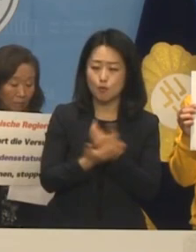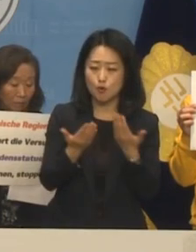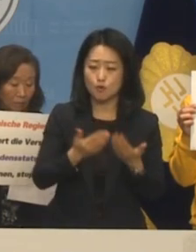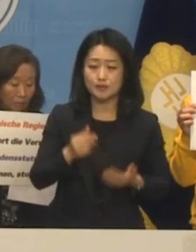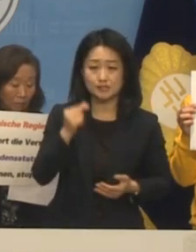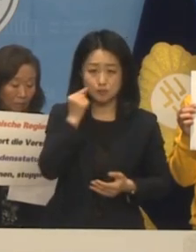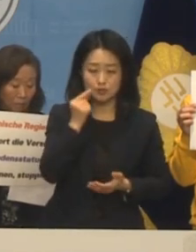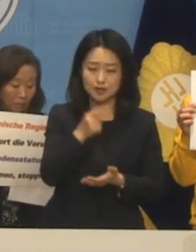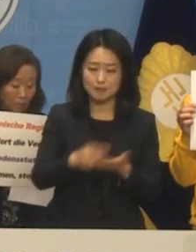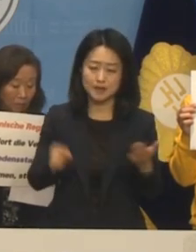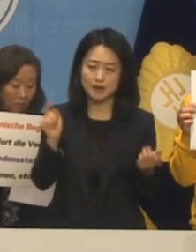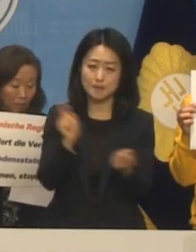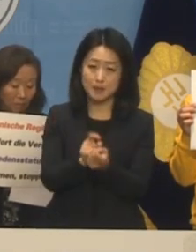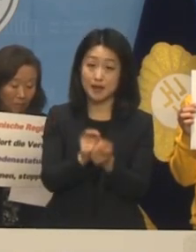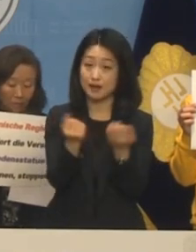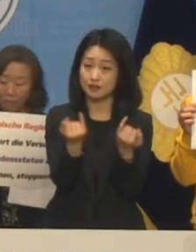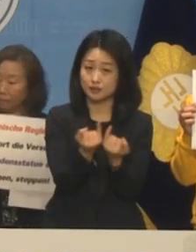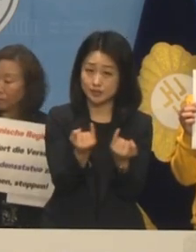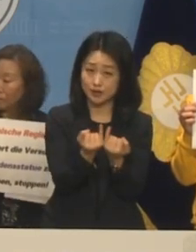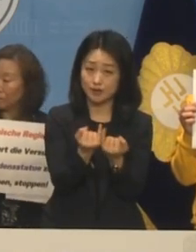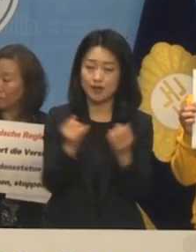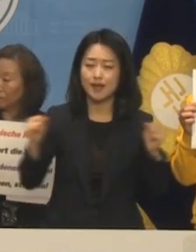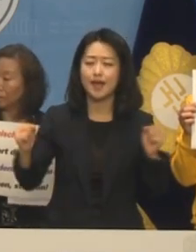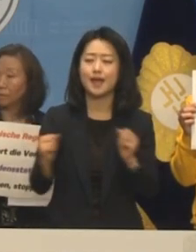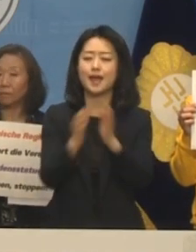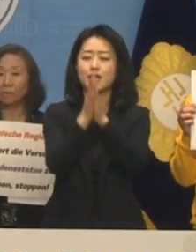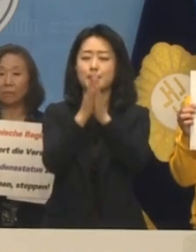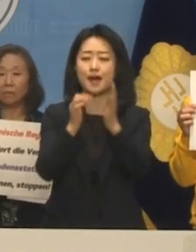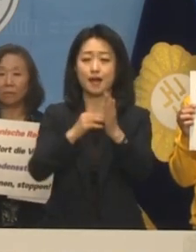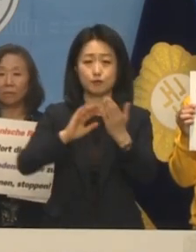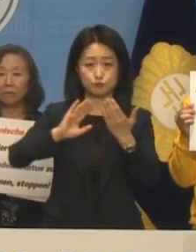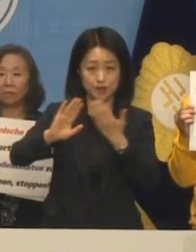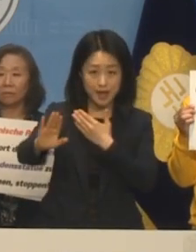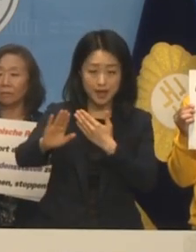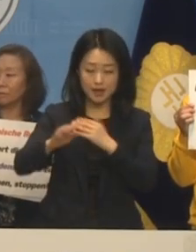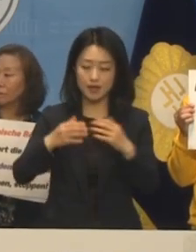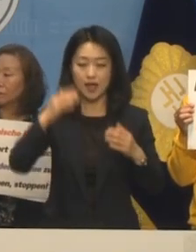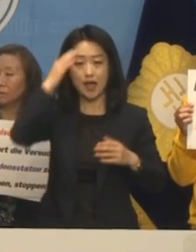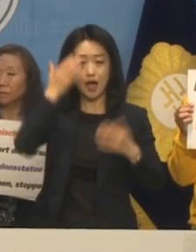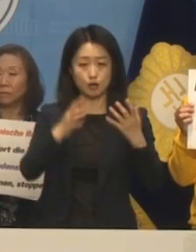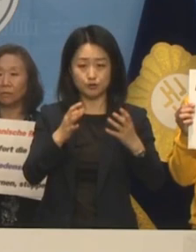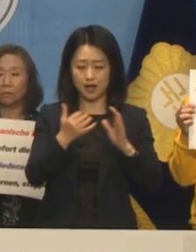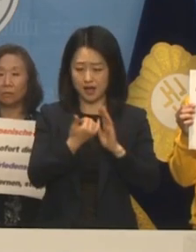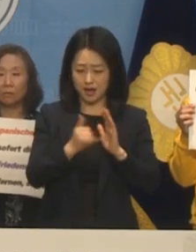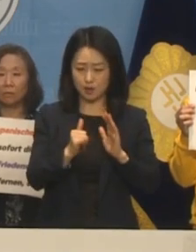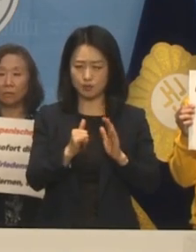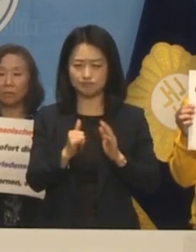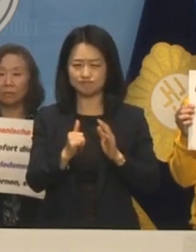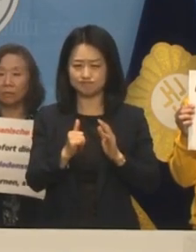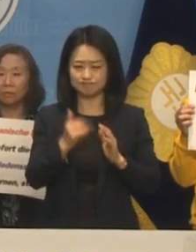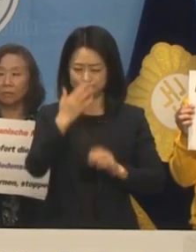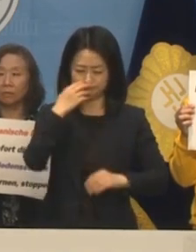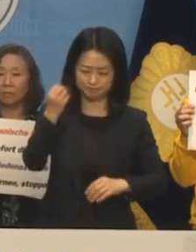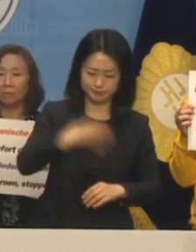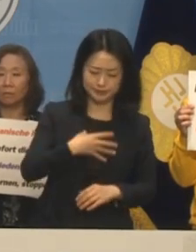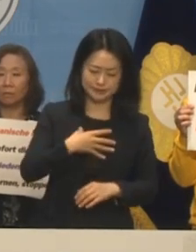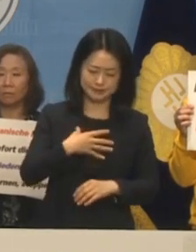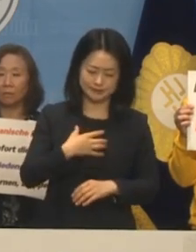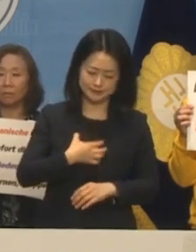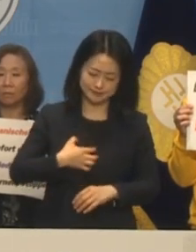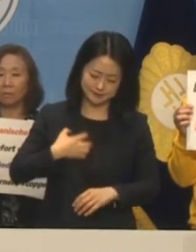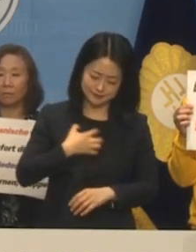못하고 피해를 당했던 여성들이 해방 후 간신히 귀국해서도 국가와 가족의 외면과 편견 속에서 살아야